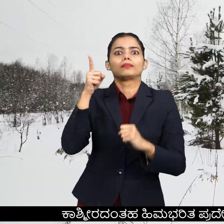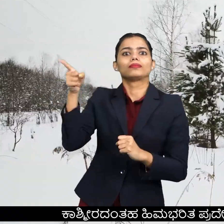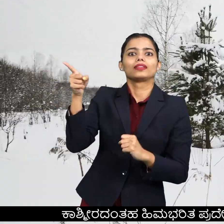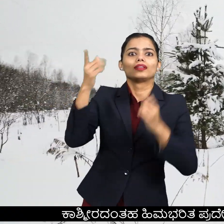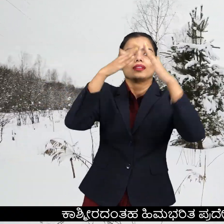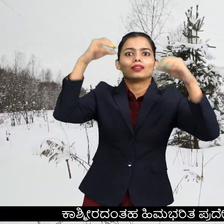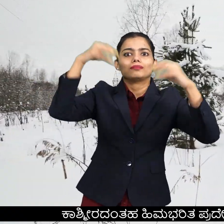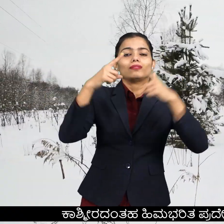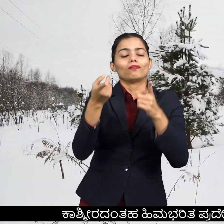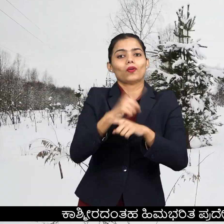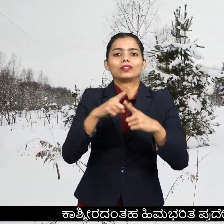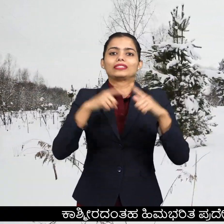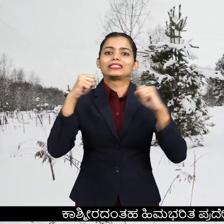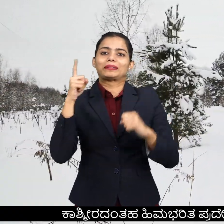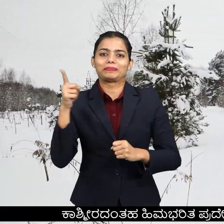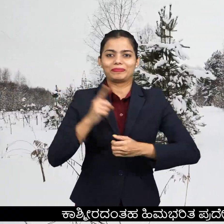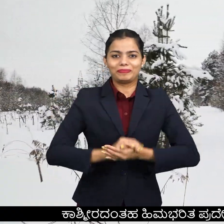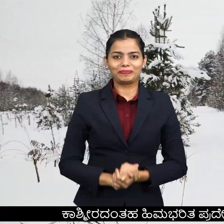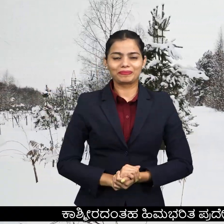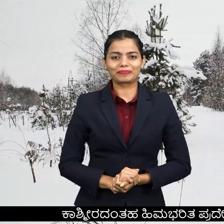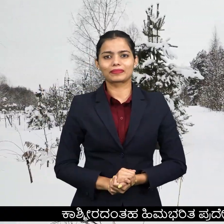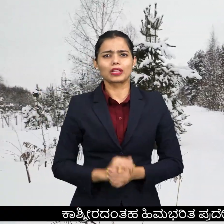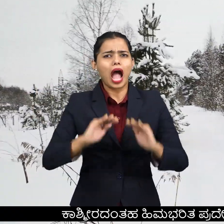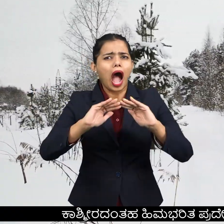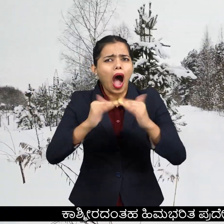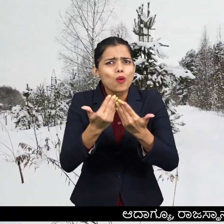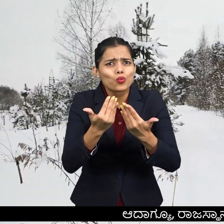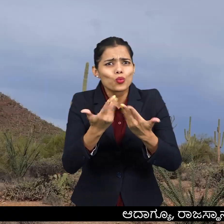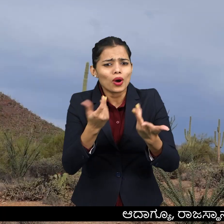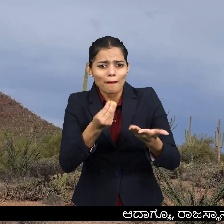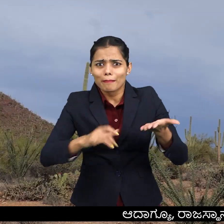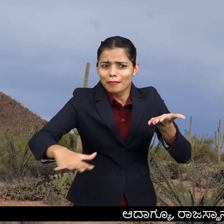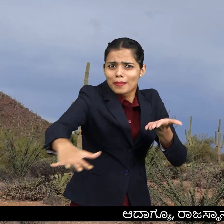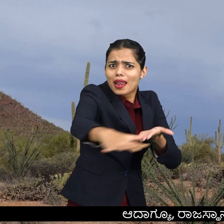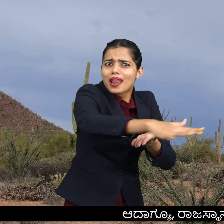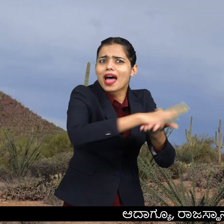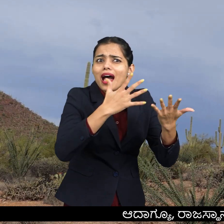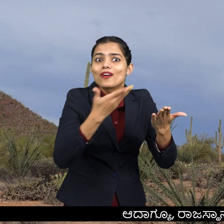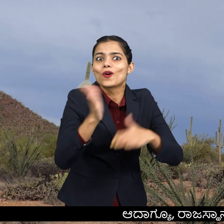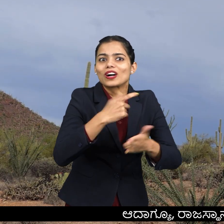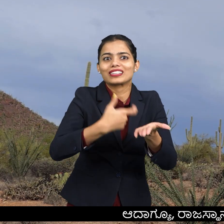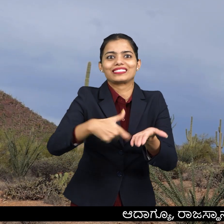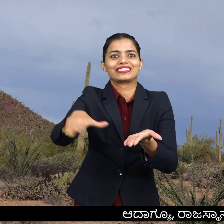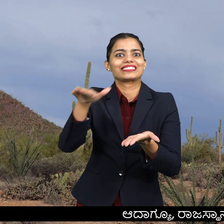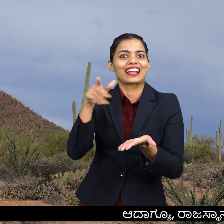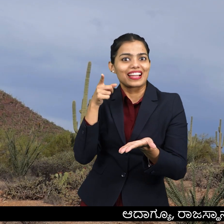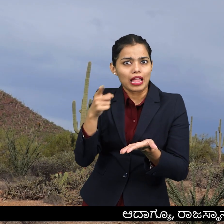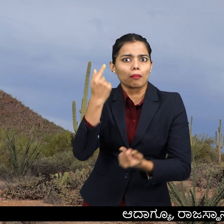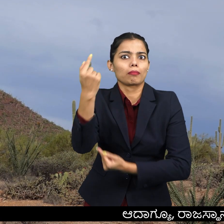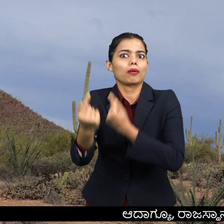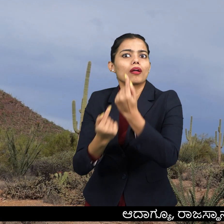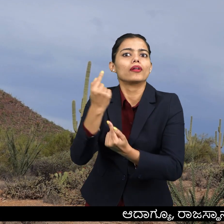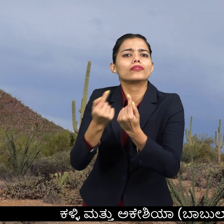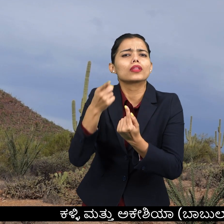ಹಿಮಭರಿತ ಪ್ರದೇಶಗಳಲ್ಲಿ ಪ್ರವರ್ಧಮಾನಕ್ಕೆ ಬರುತ್ತವೆ. ಆದಾಗ್ಯೂ ರಾಜಸ್ಥಾನದ